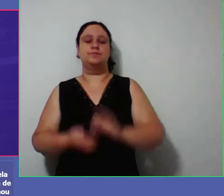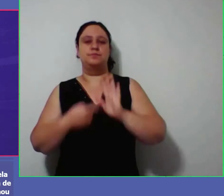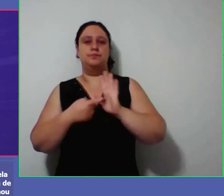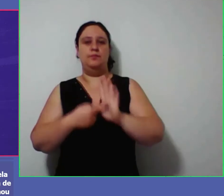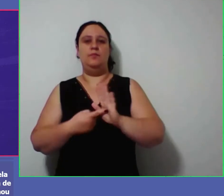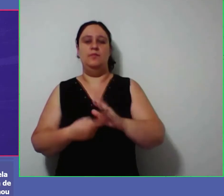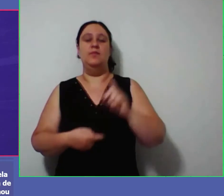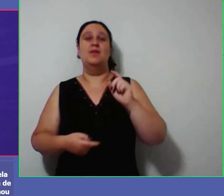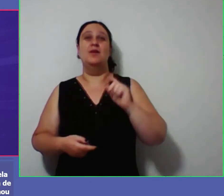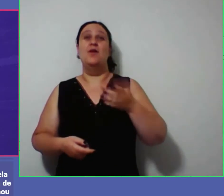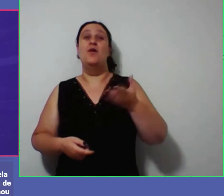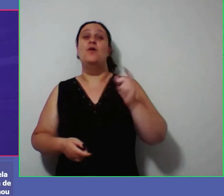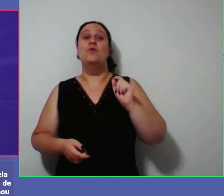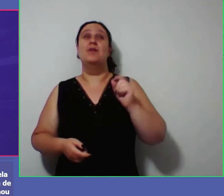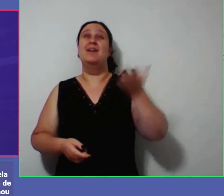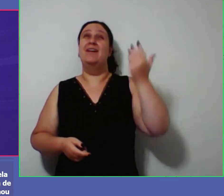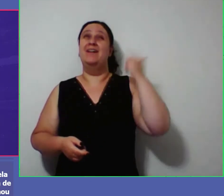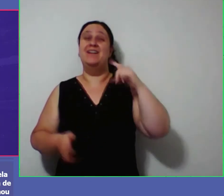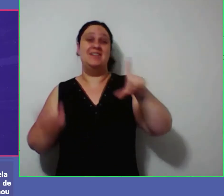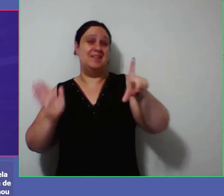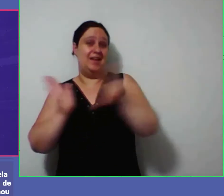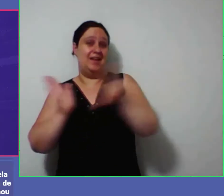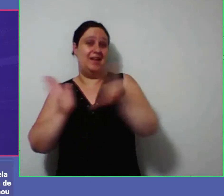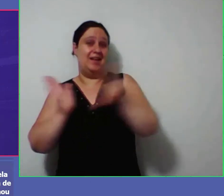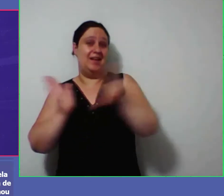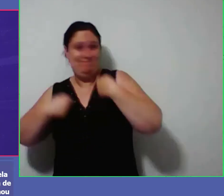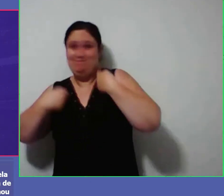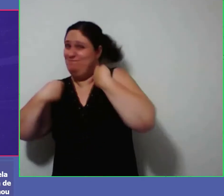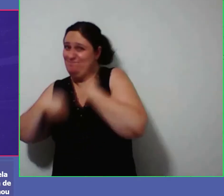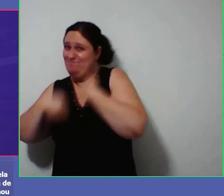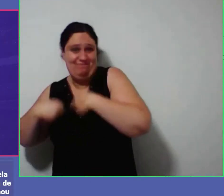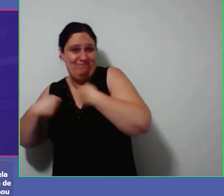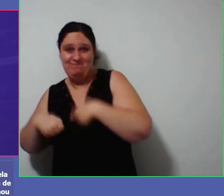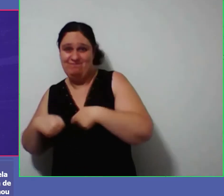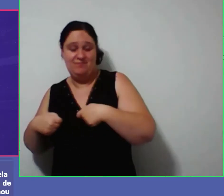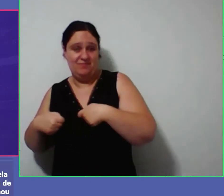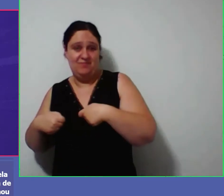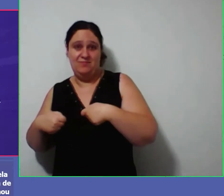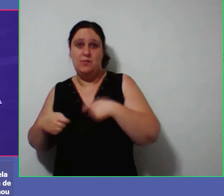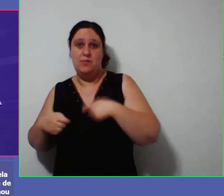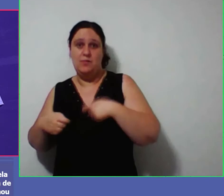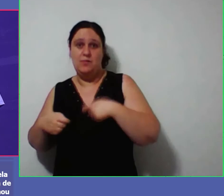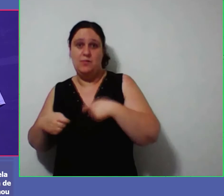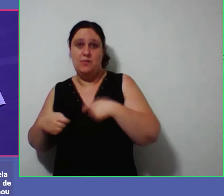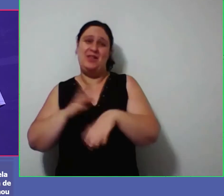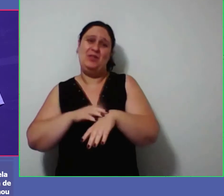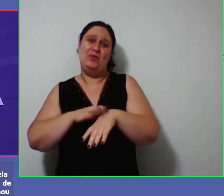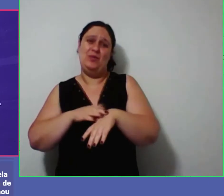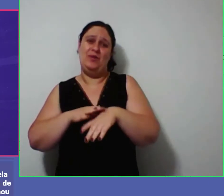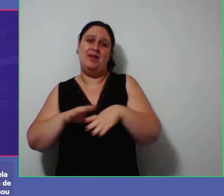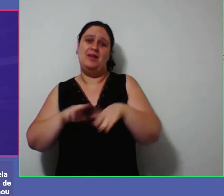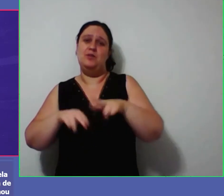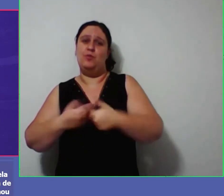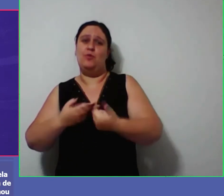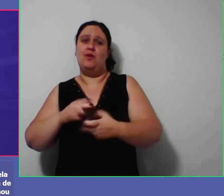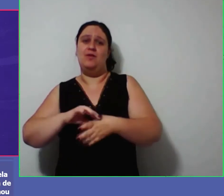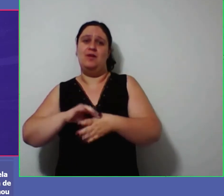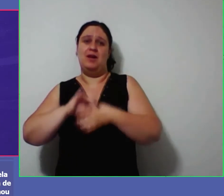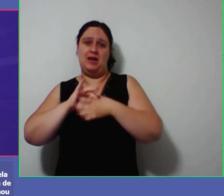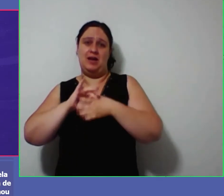impossível à lei, no que estava enferma pela carne. Irmãos, o Antigo Testamento